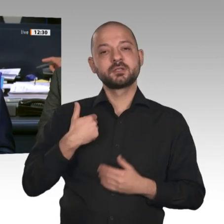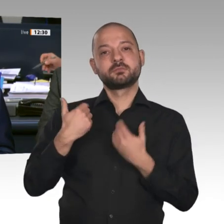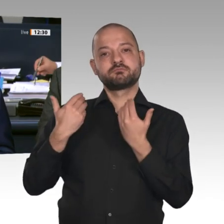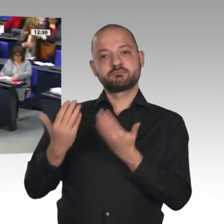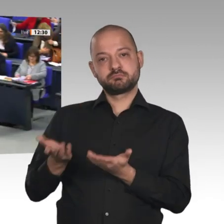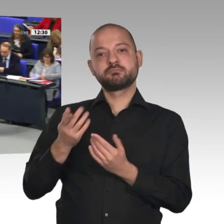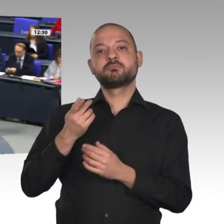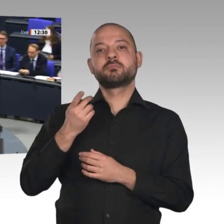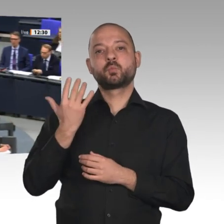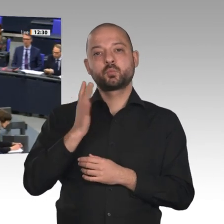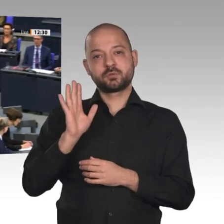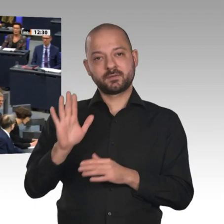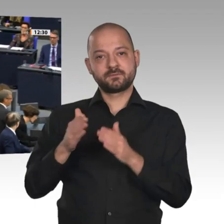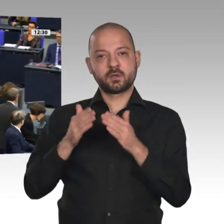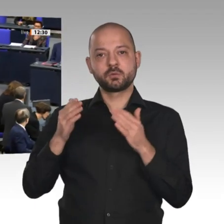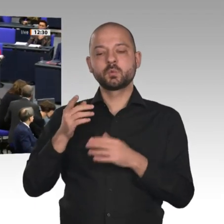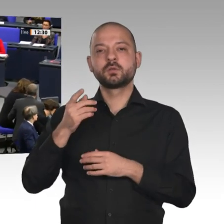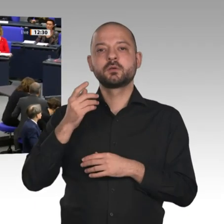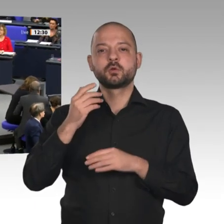90 Die Grünen, das Wort.